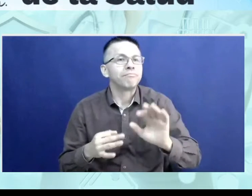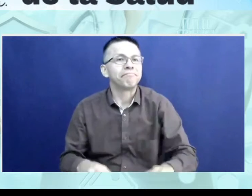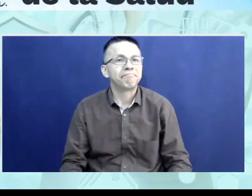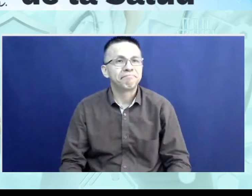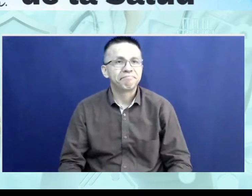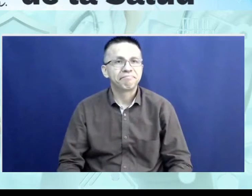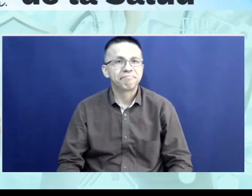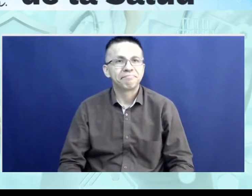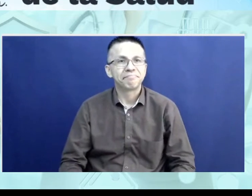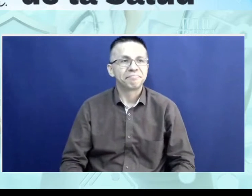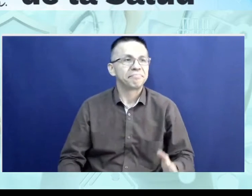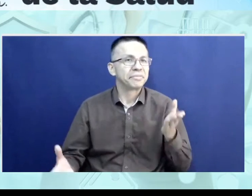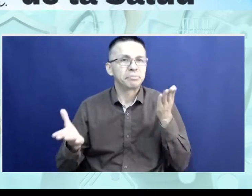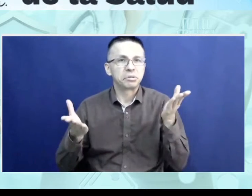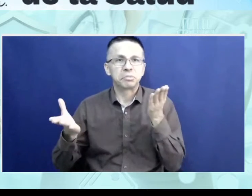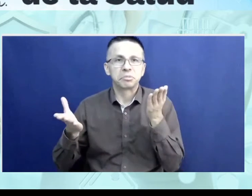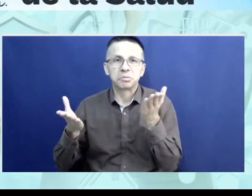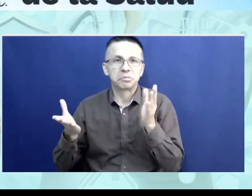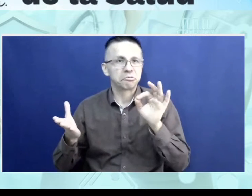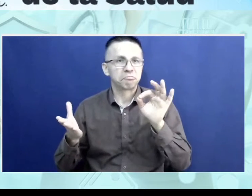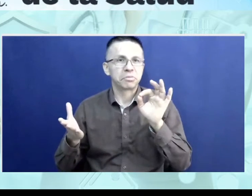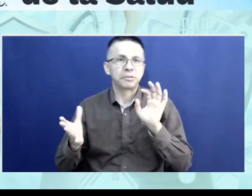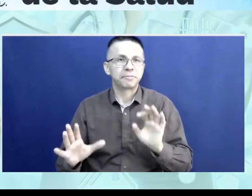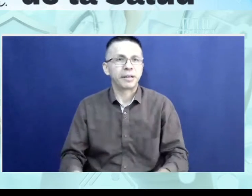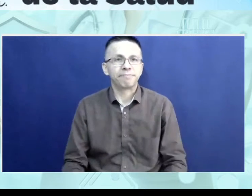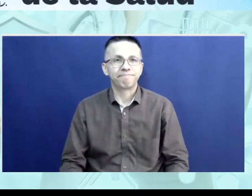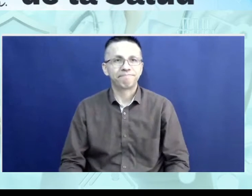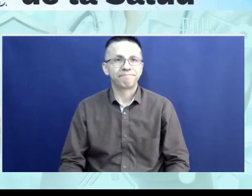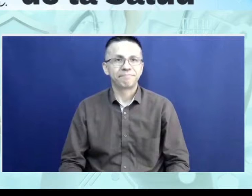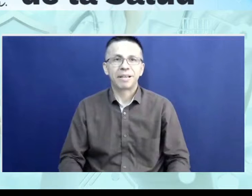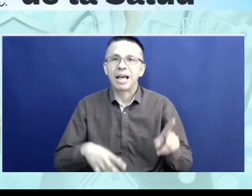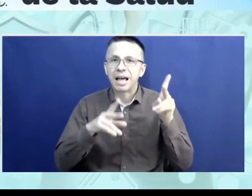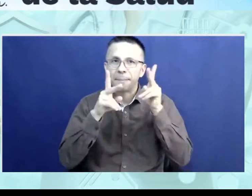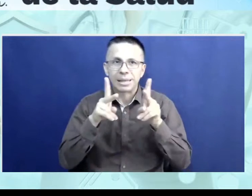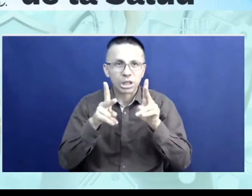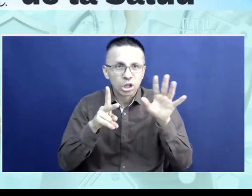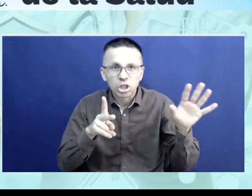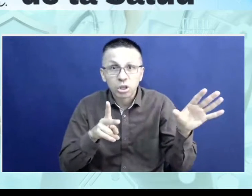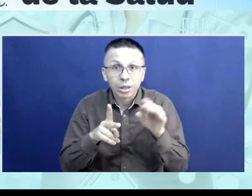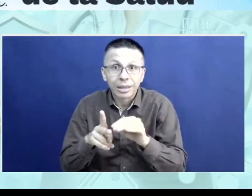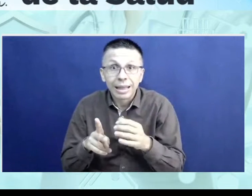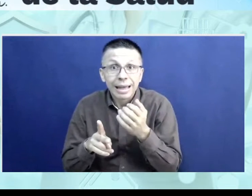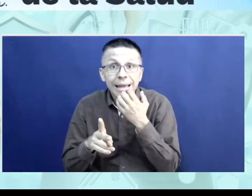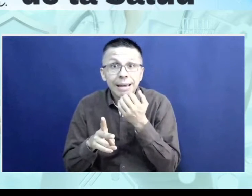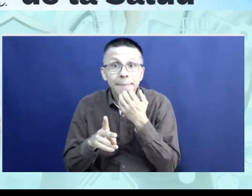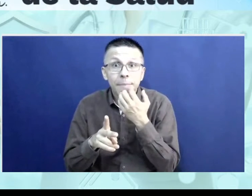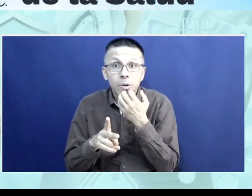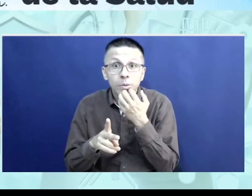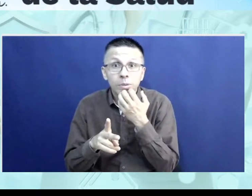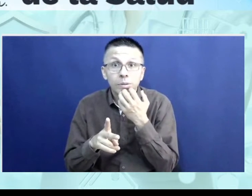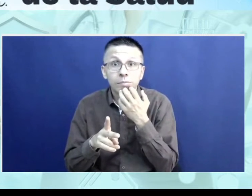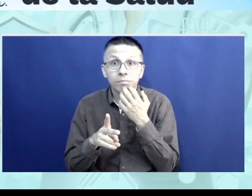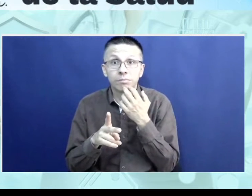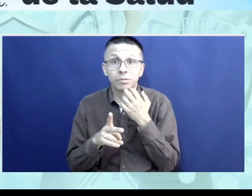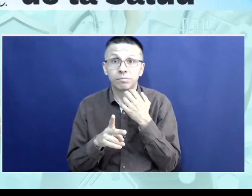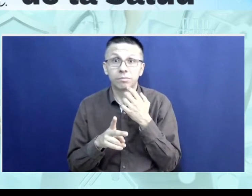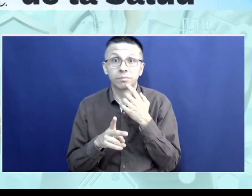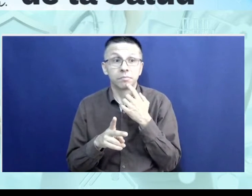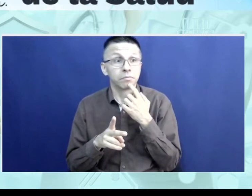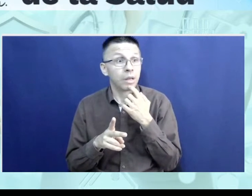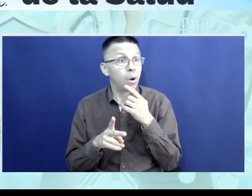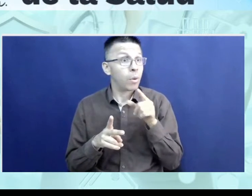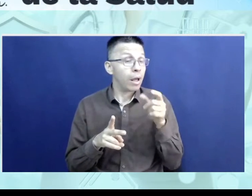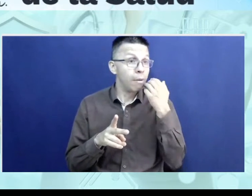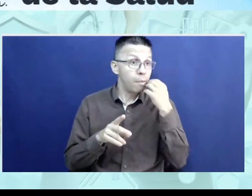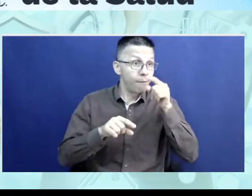como lo hemos dicho aquí, a todas las personas, si lo hemos dicho que ante cualquier patología el sistema tiene que abrirse, ahora